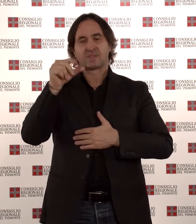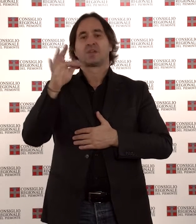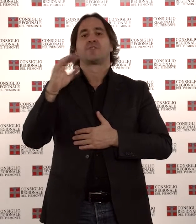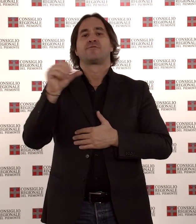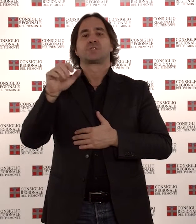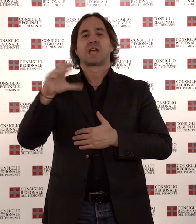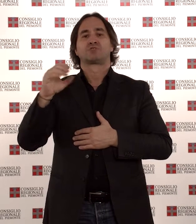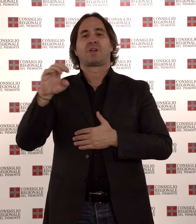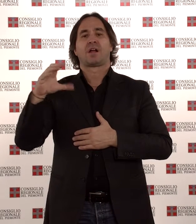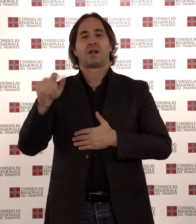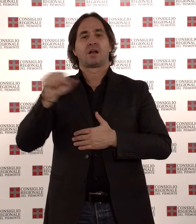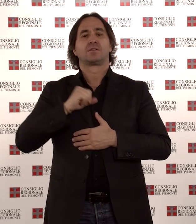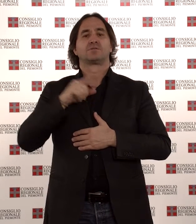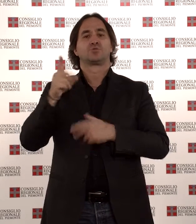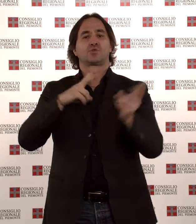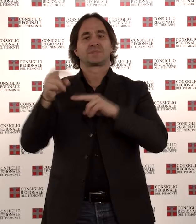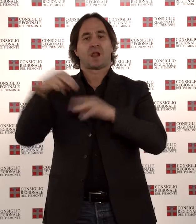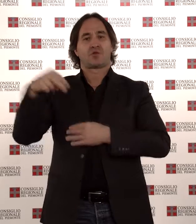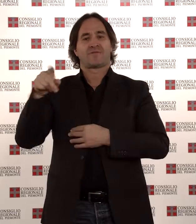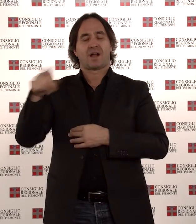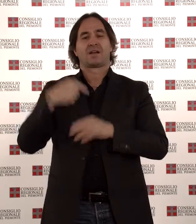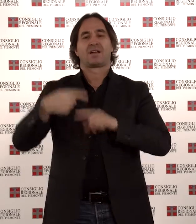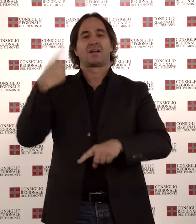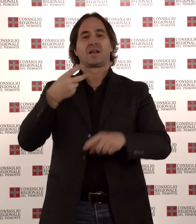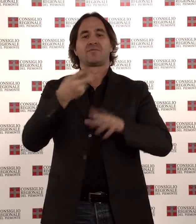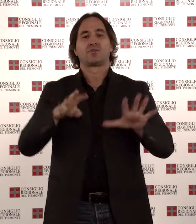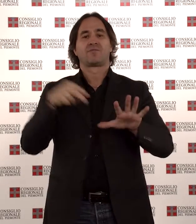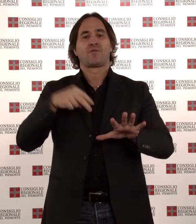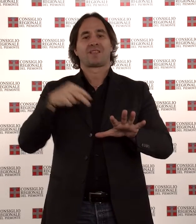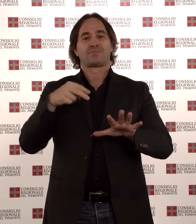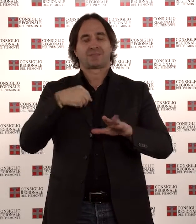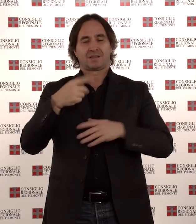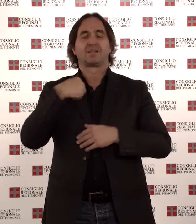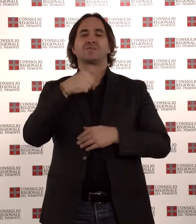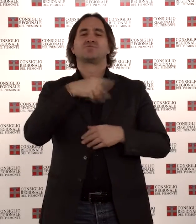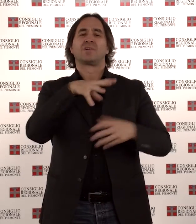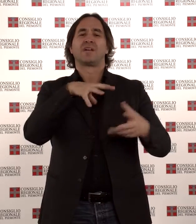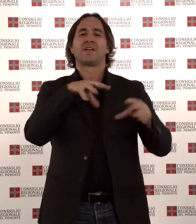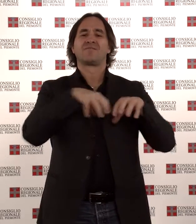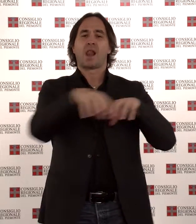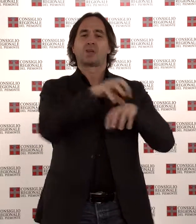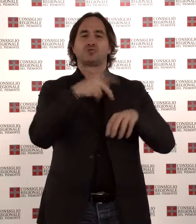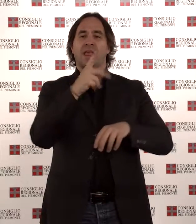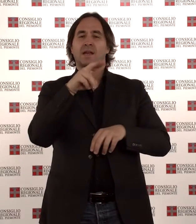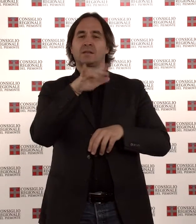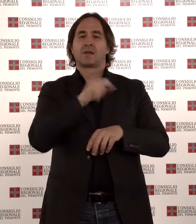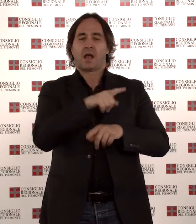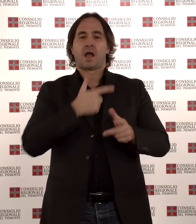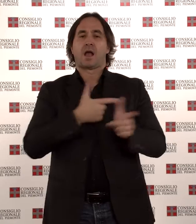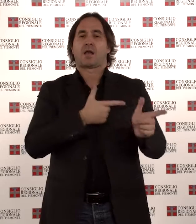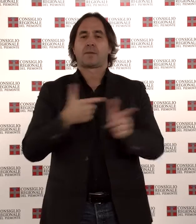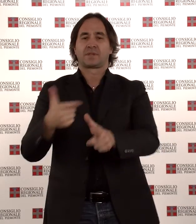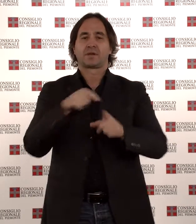dell'ospedale maggiore di Novara, uccisa domenica 29 novembre nel corso di una rapina in un piccolo villaggio del Kenya. Il